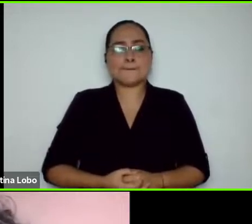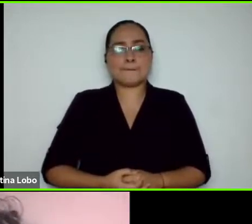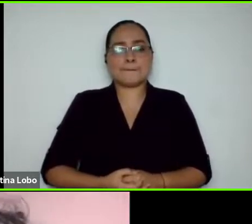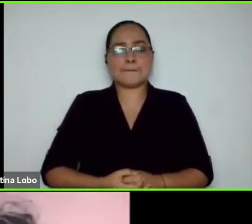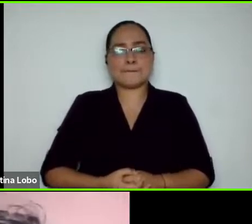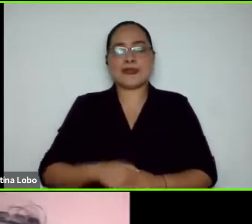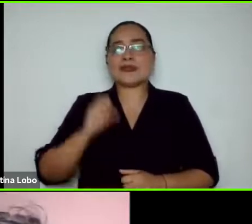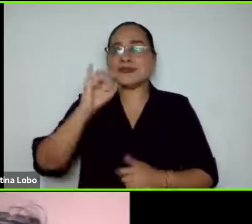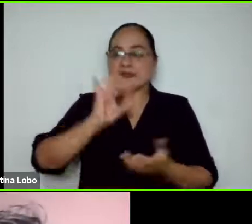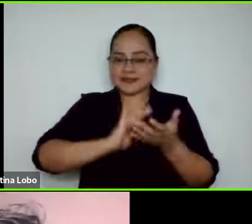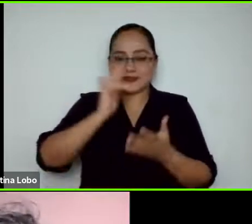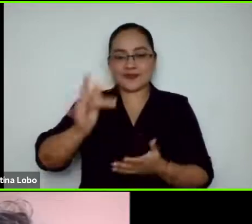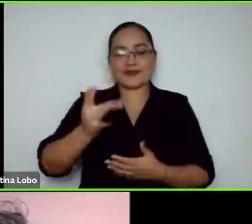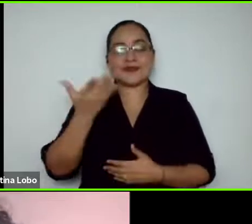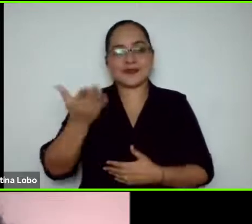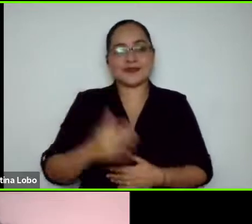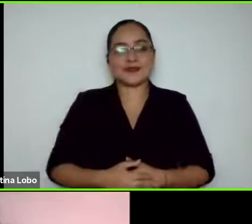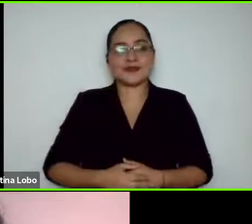Sí, gracias, Lourdes.